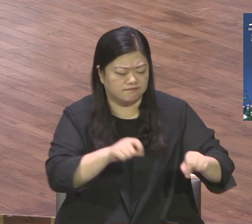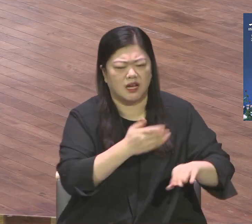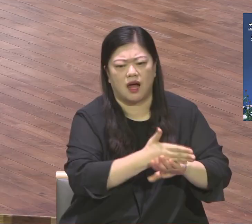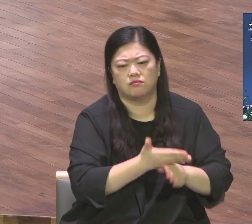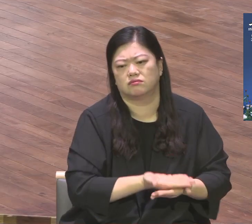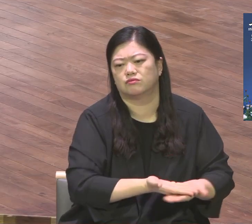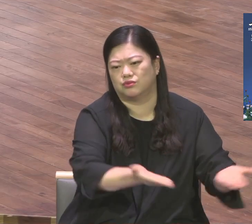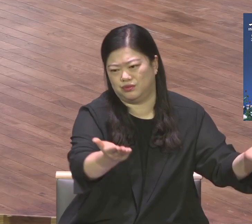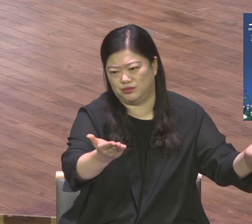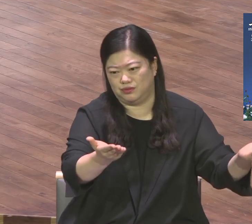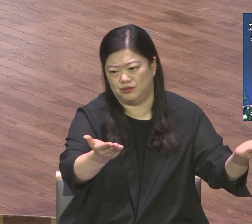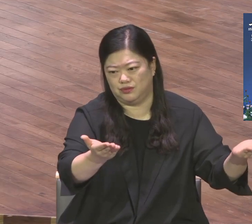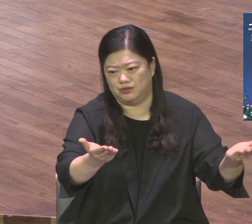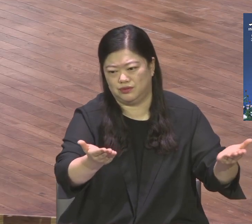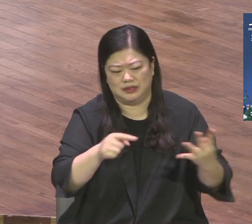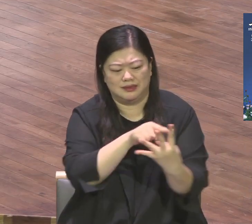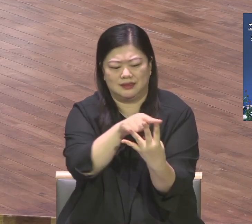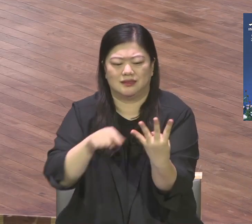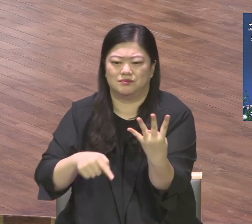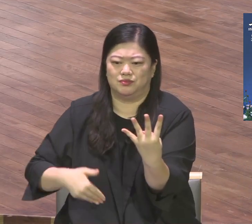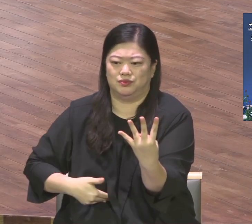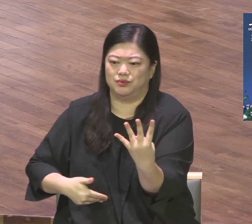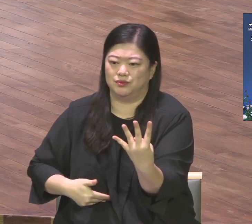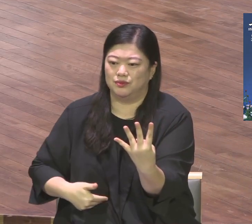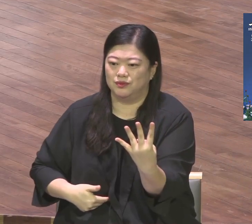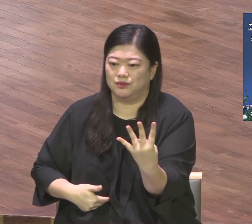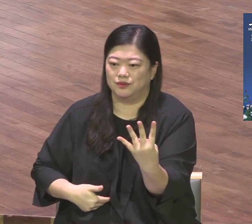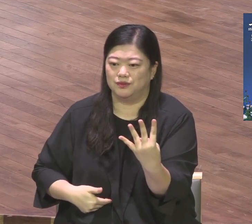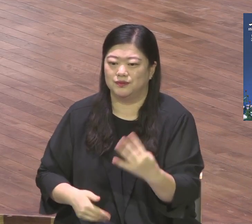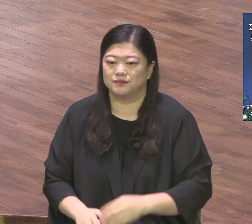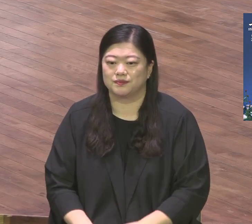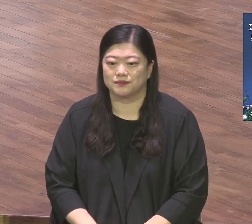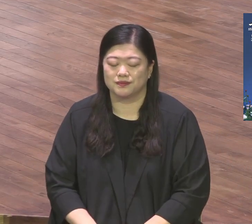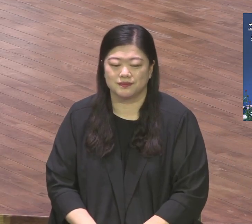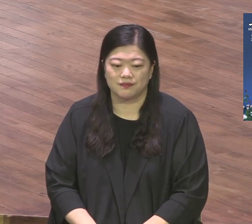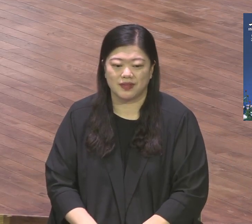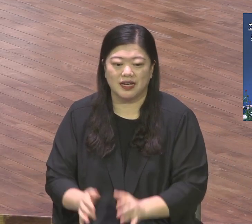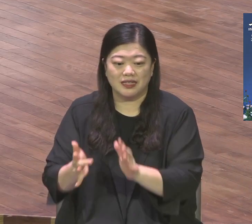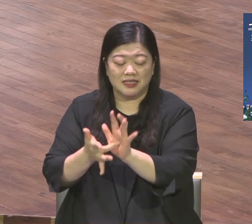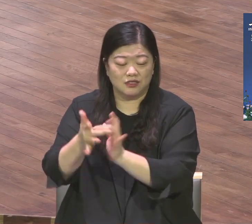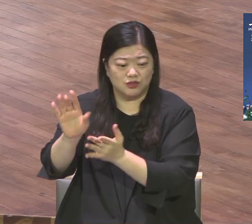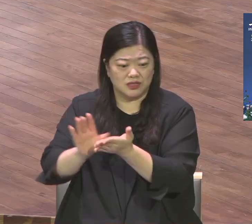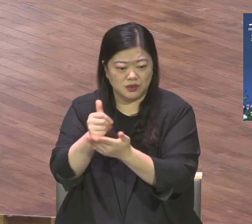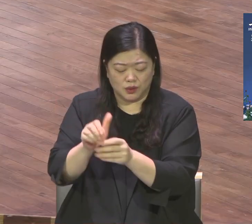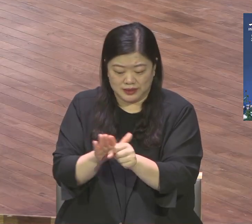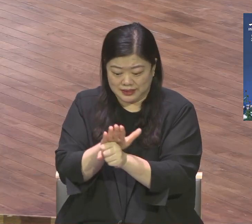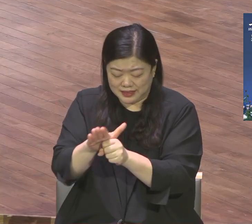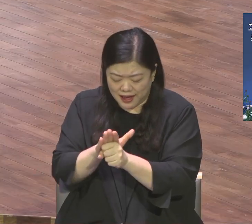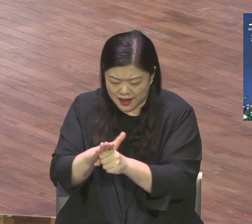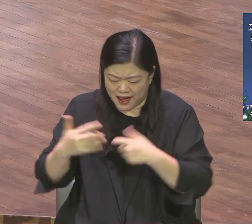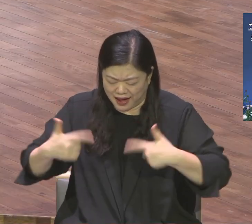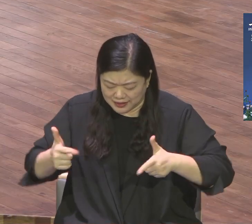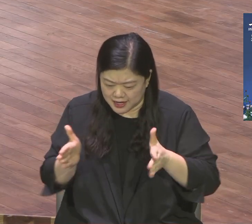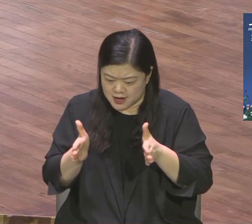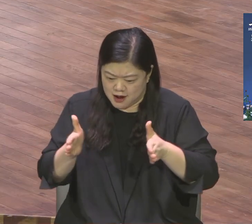영계 모든 성도들 어떤 상황 속에서도 이런 예수 그리스도의 사랑을 날마다 더